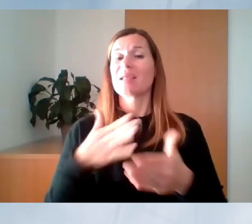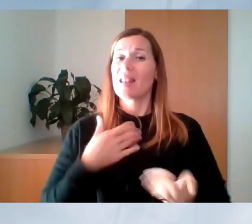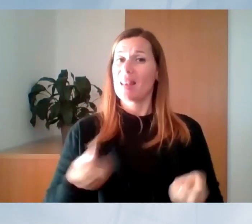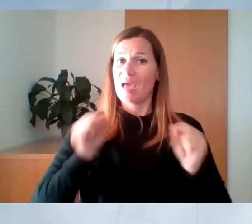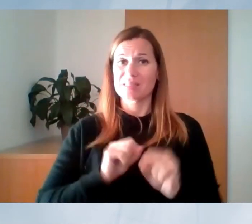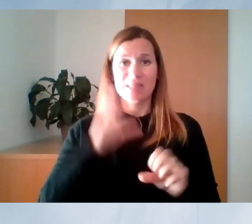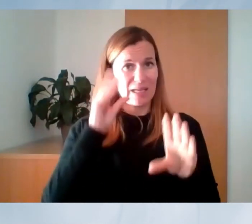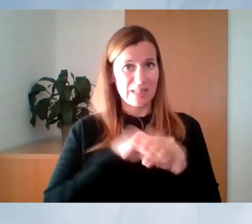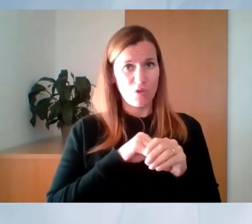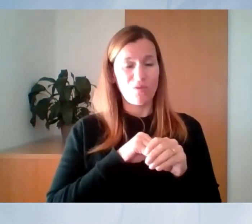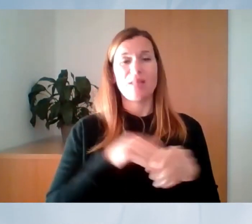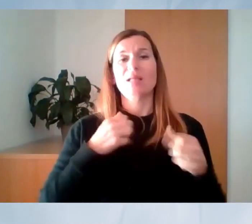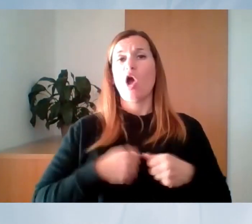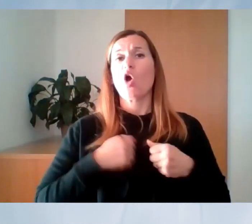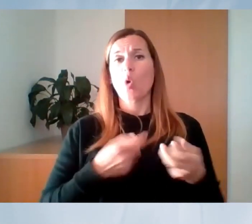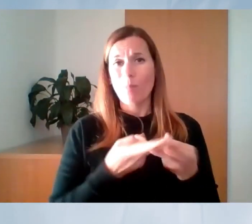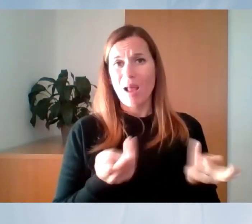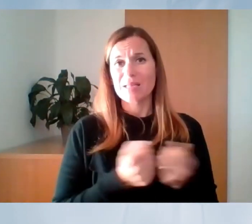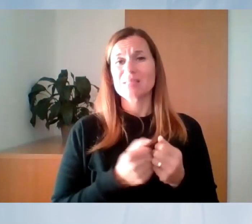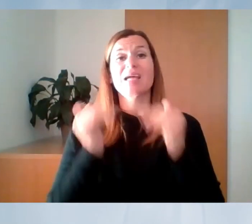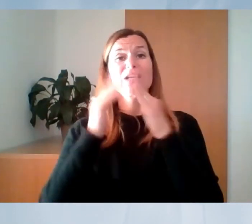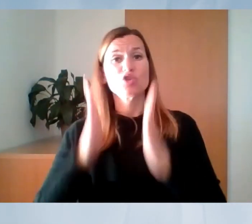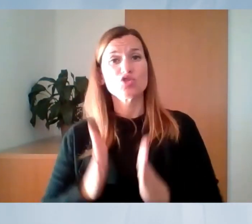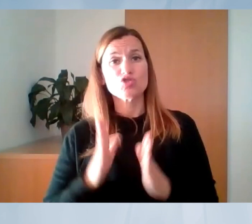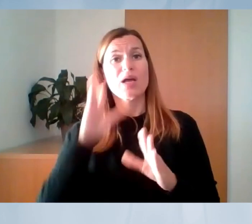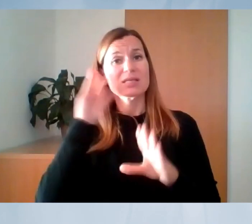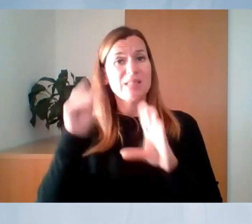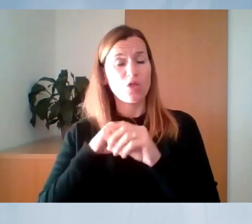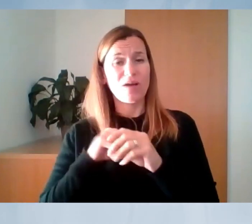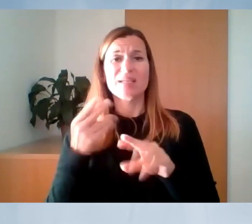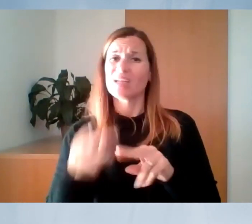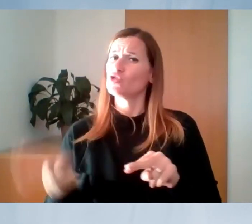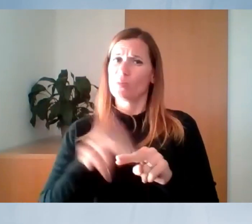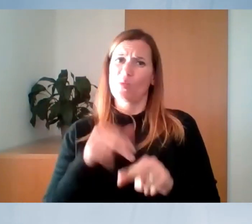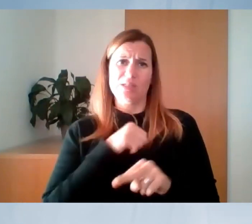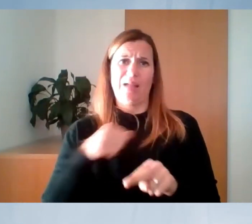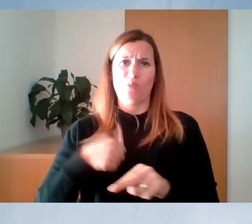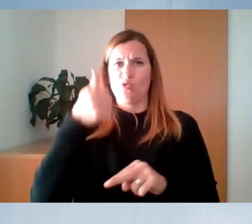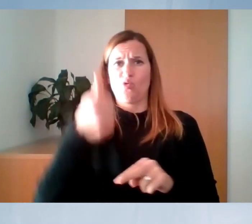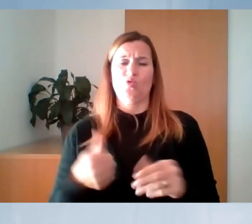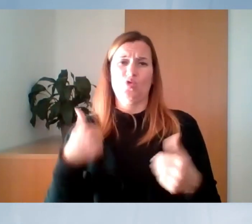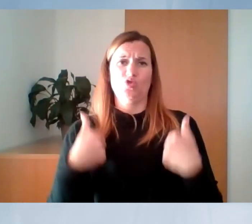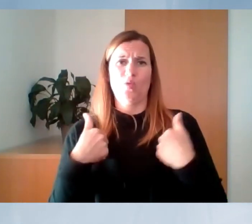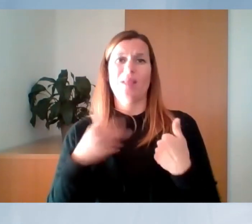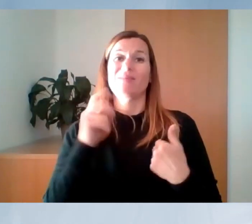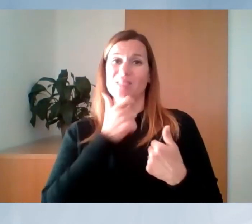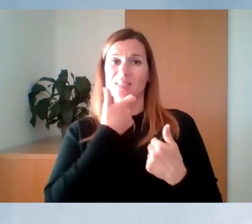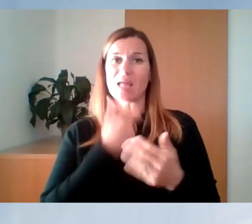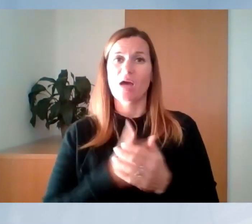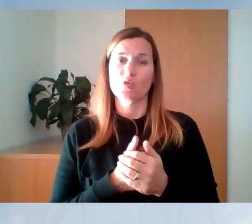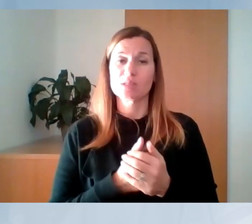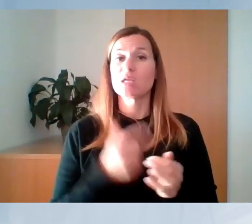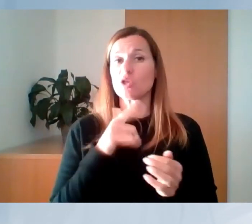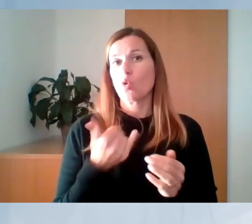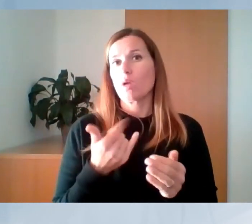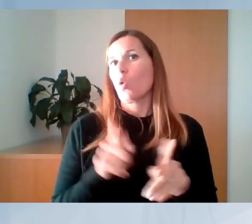prilagajanje lastnega stanovanja, kopalnice, hiše, stanovanja na čim bolj samostojno življenje v starosti.